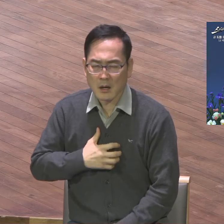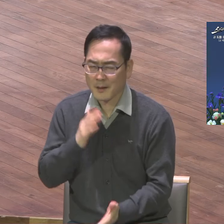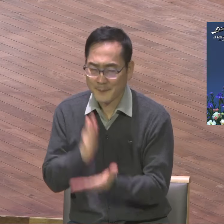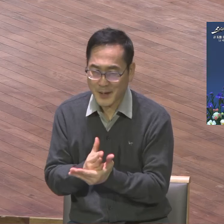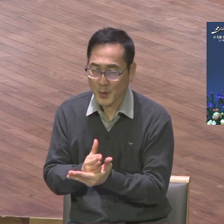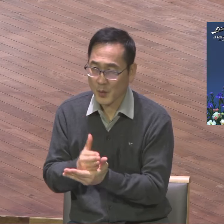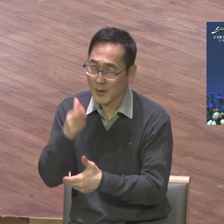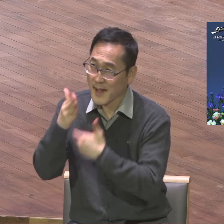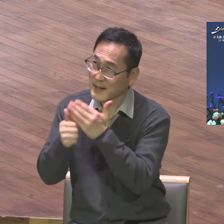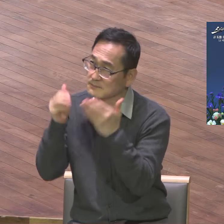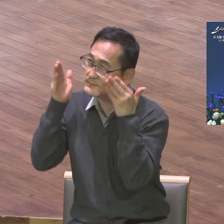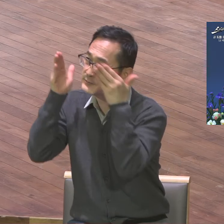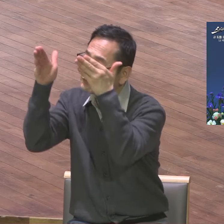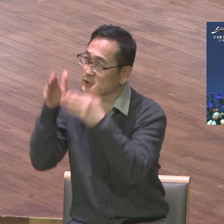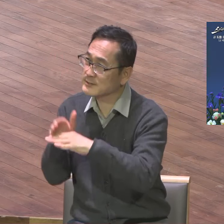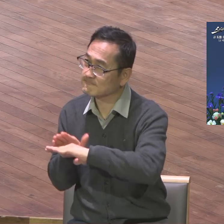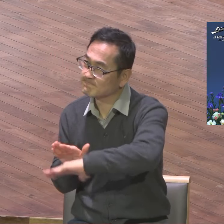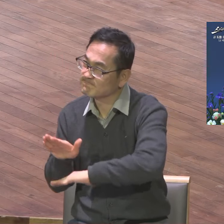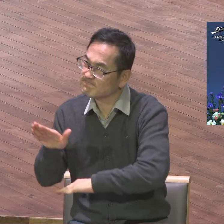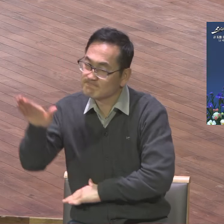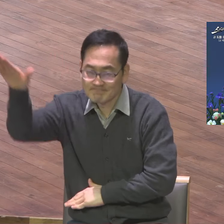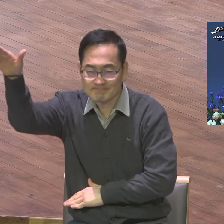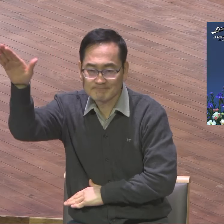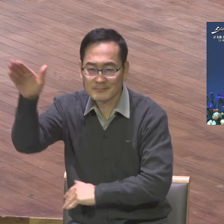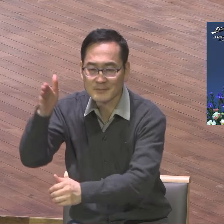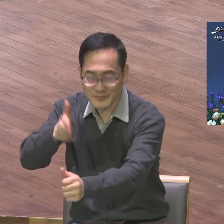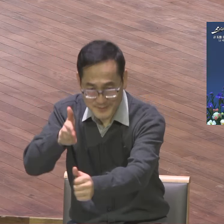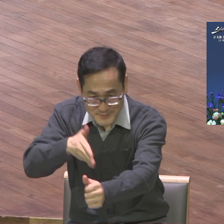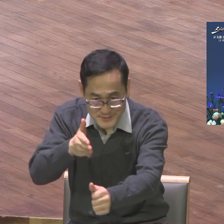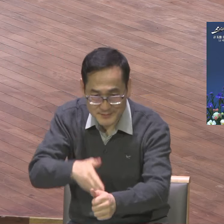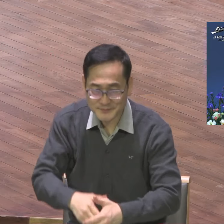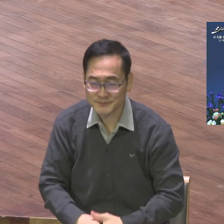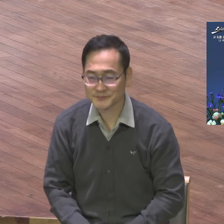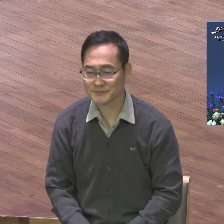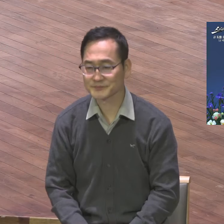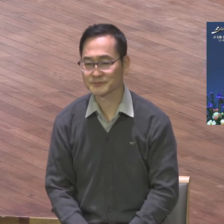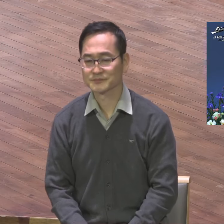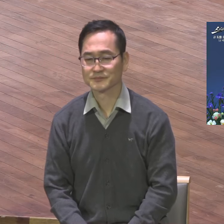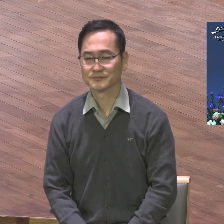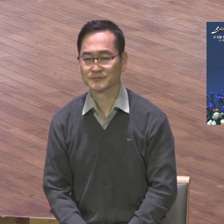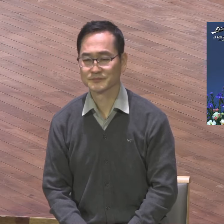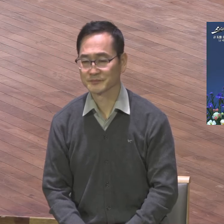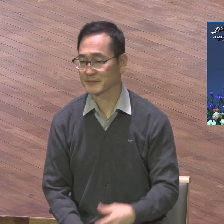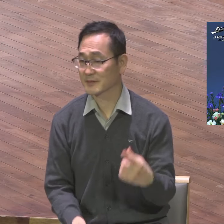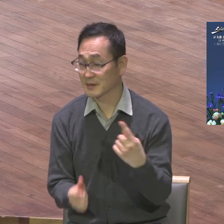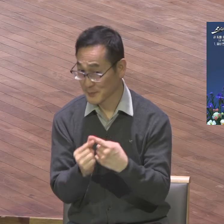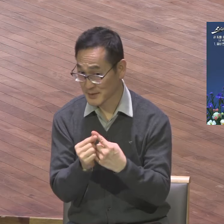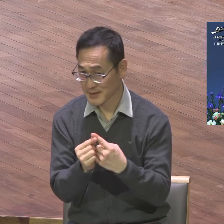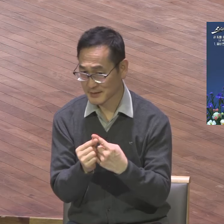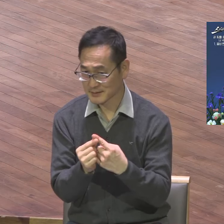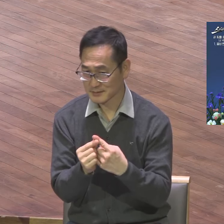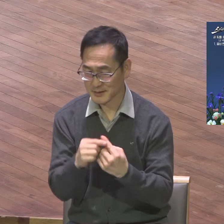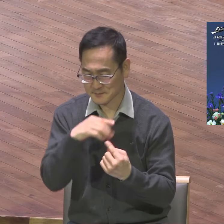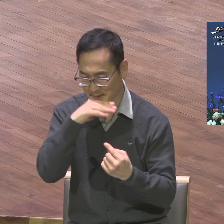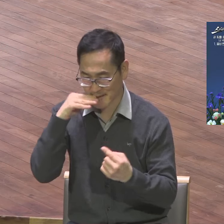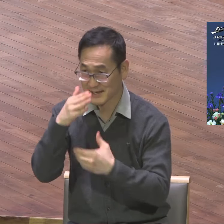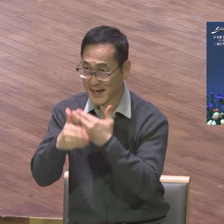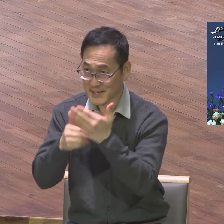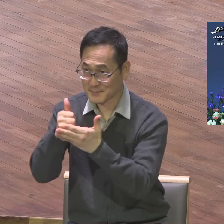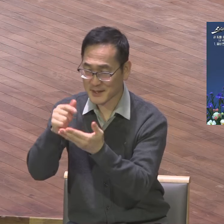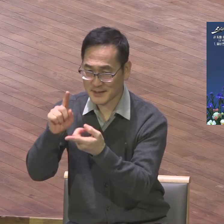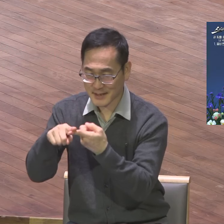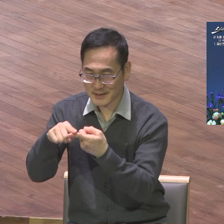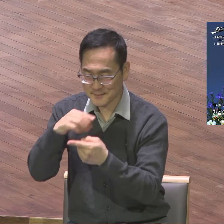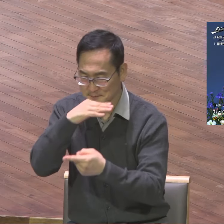비상하는 변화의 주역들 되시기를 주님으로 축복합니다. 그럼 첫째로 올바른 하나님 인식입니다.